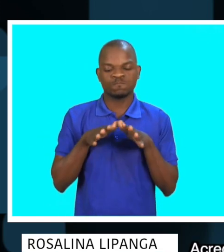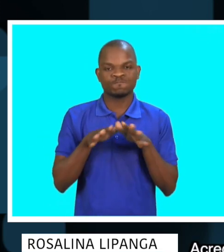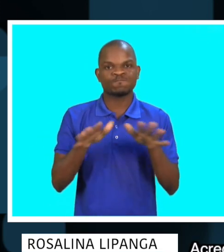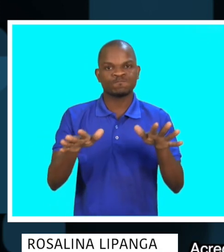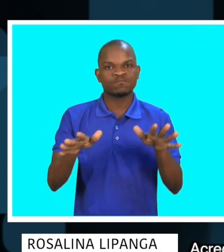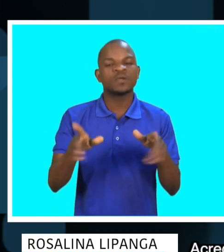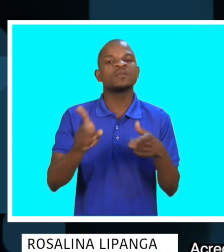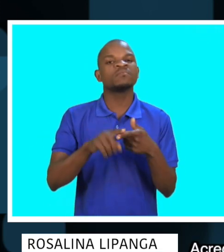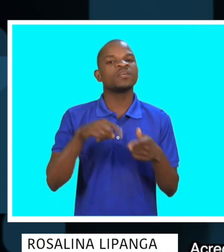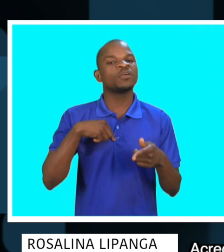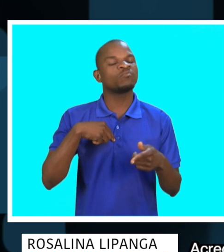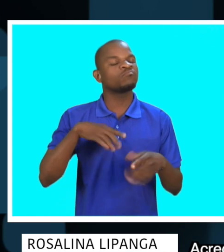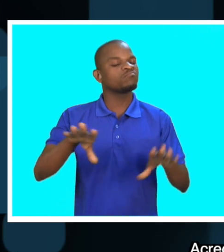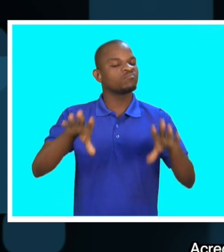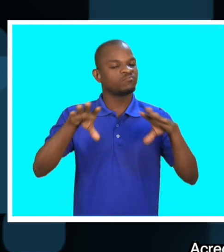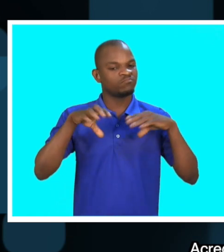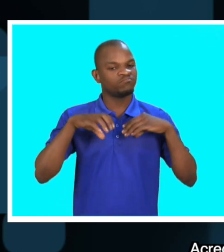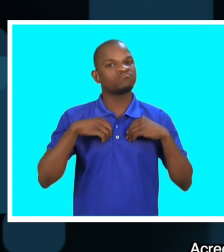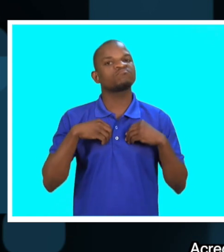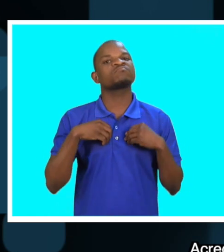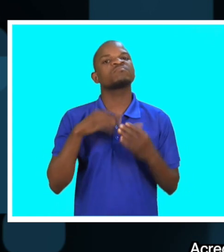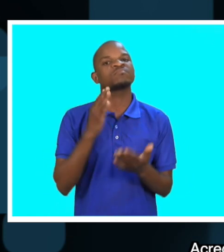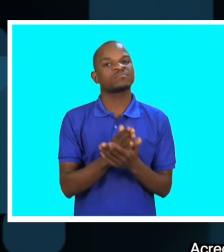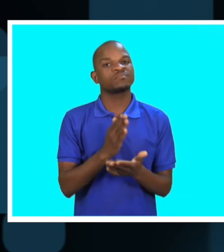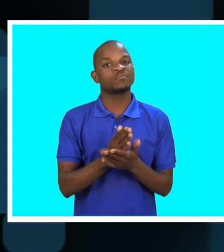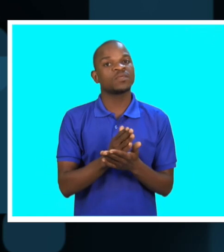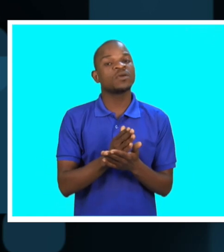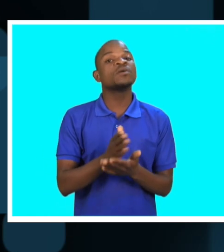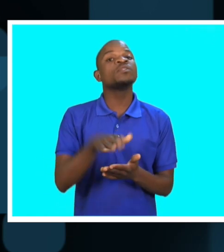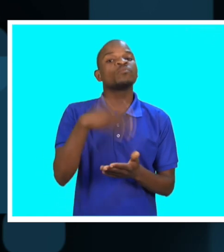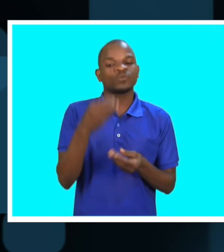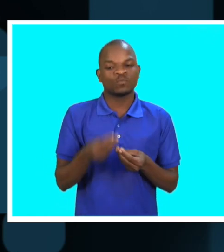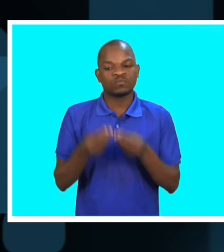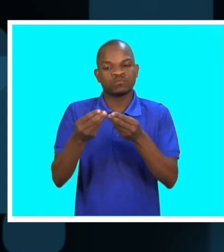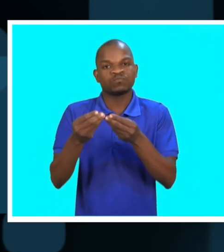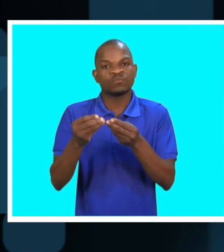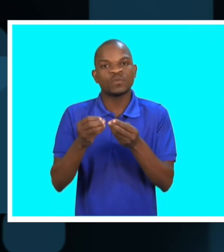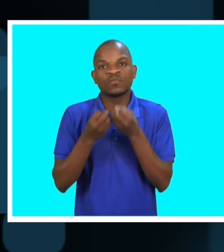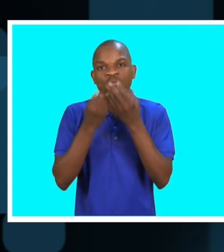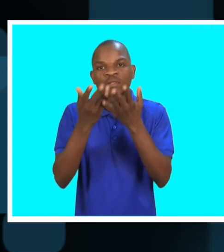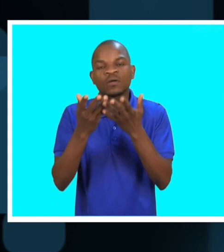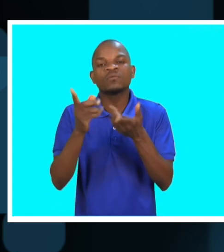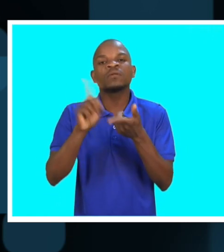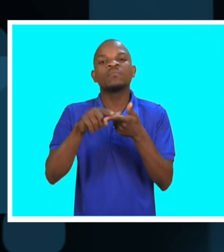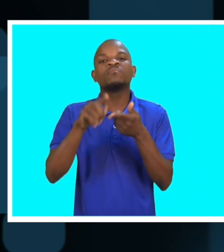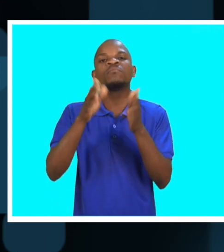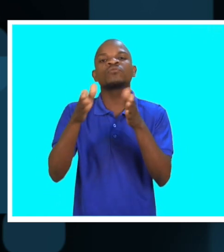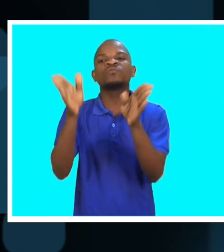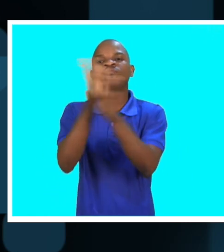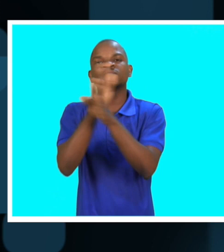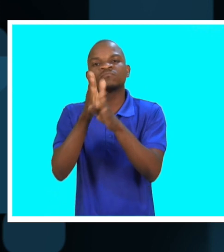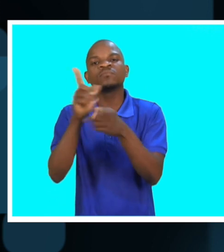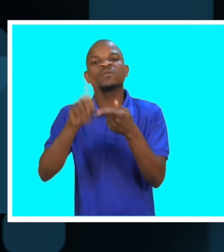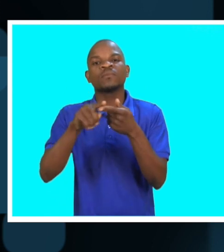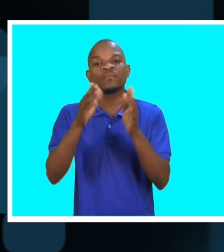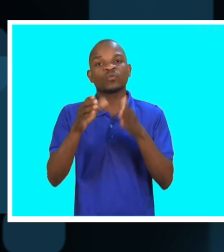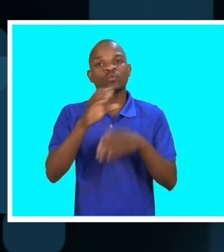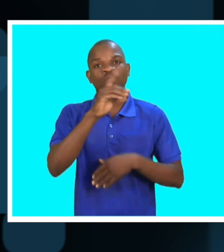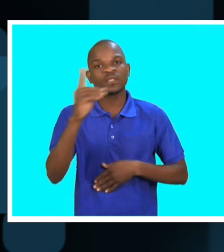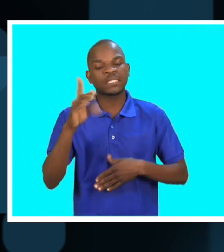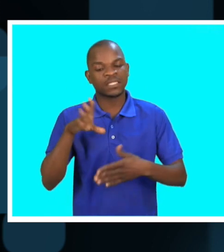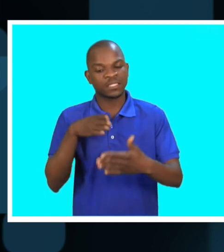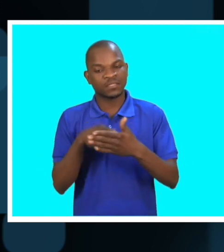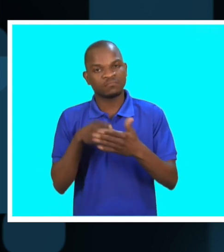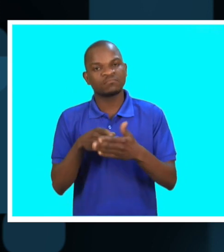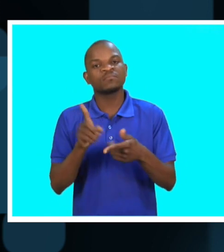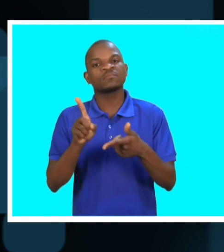que depois de passar essa informação, mais gente que está do lado de fora, principalmente as pessoas deficientes que se acham incapazes, poderão fazer